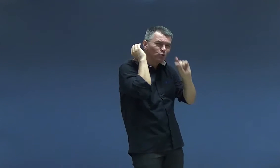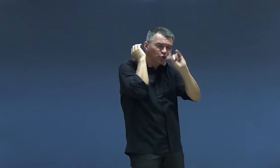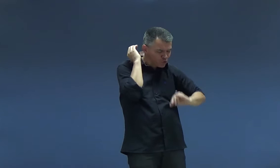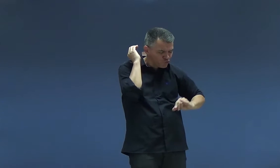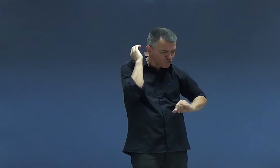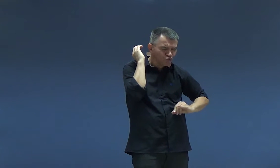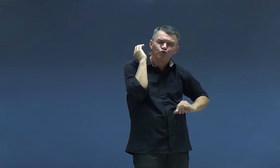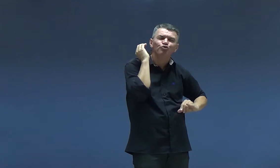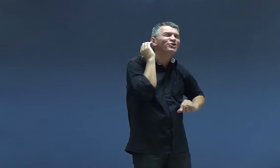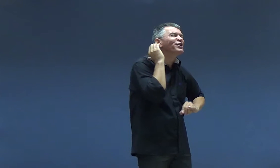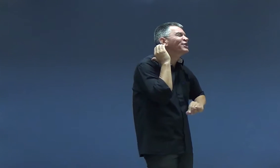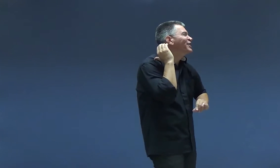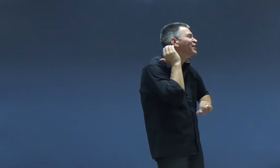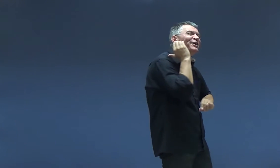andar. Ai, tô subindo só um pouquinho.